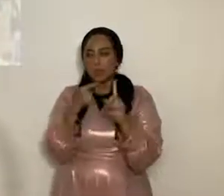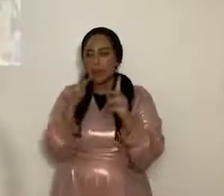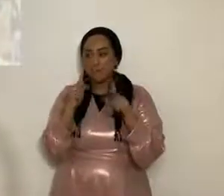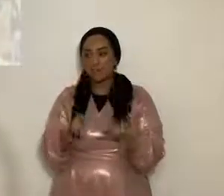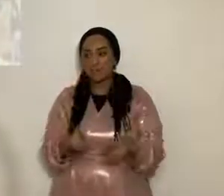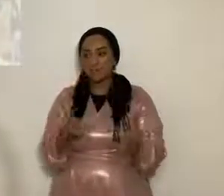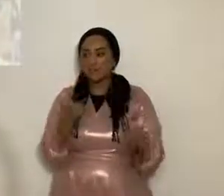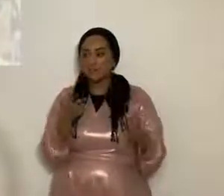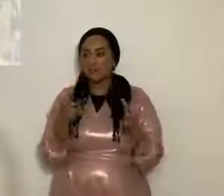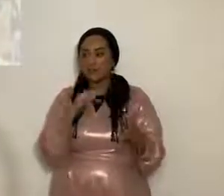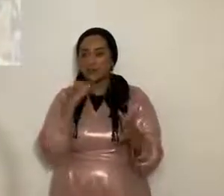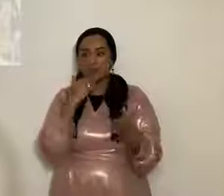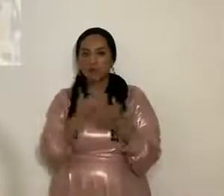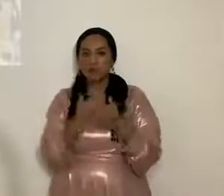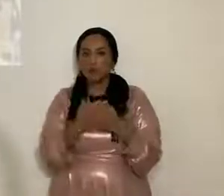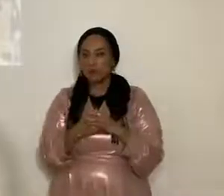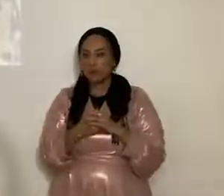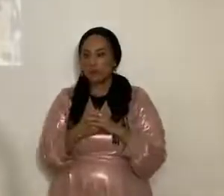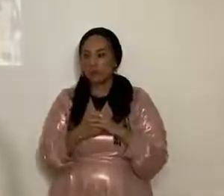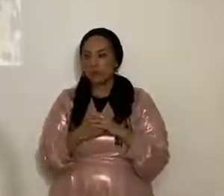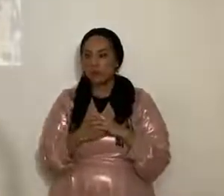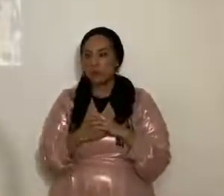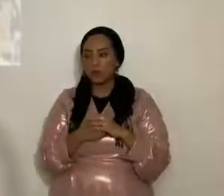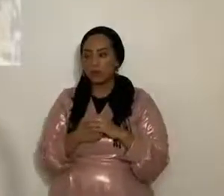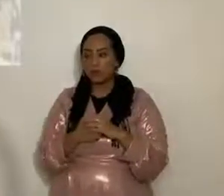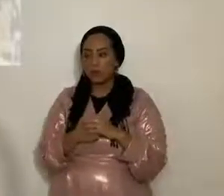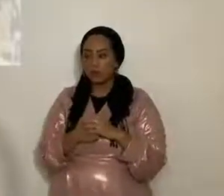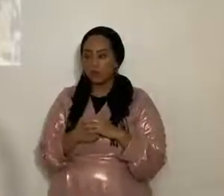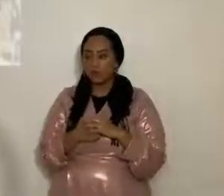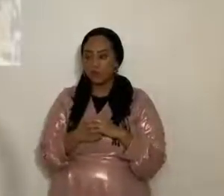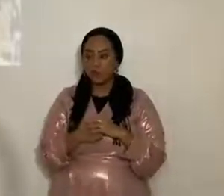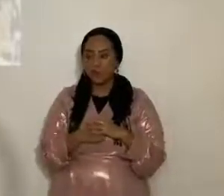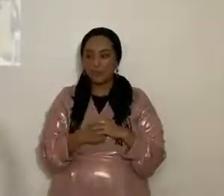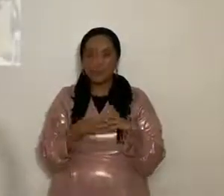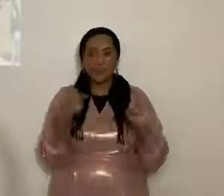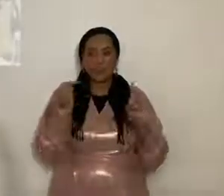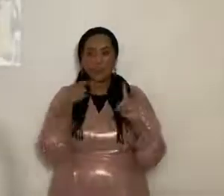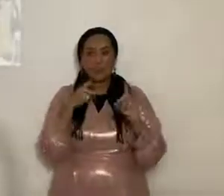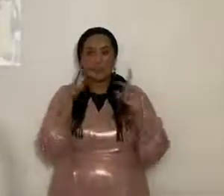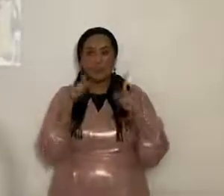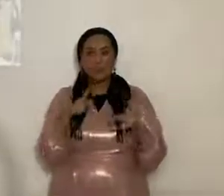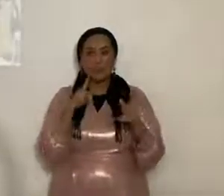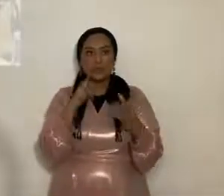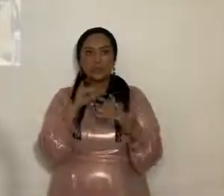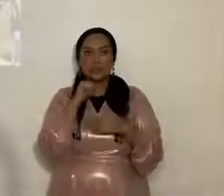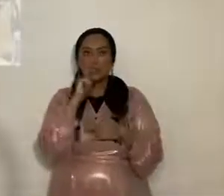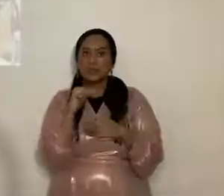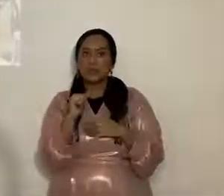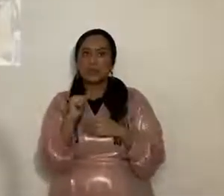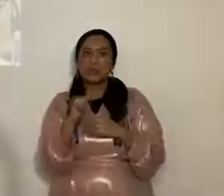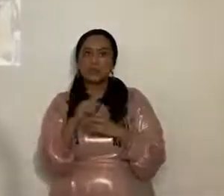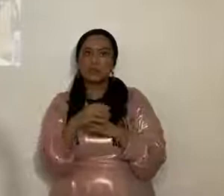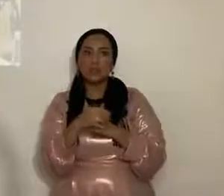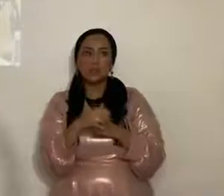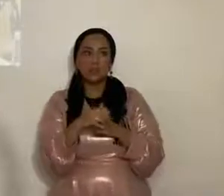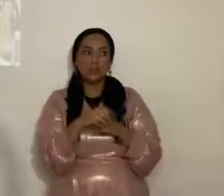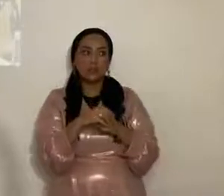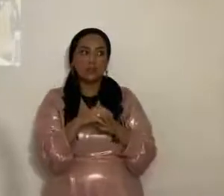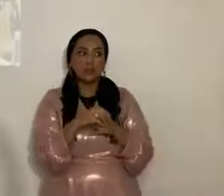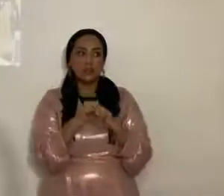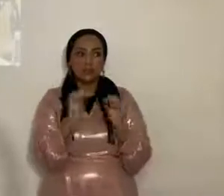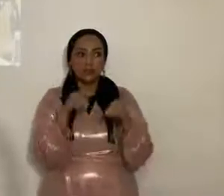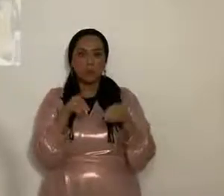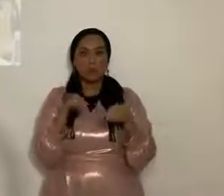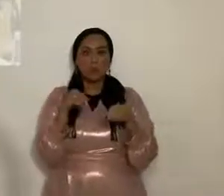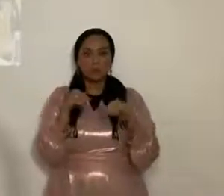pues terrible en lo que le hizo a la reina Basti. ¿Sí? Era una persona que inclusive puso en peligro